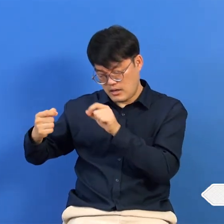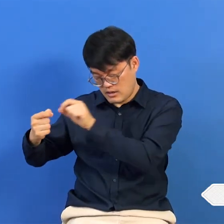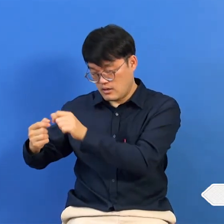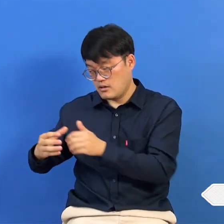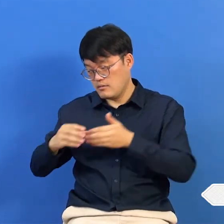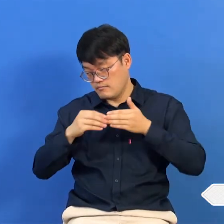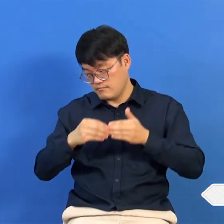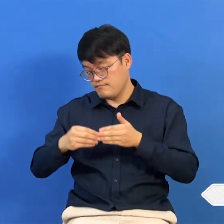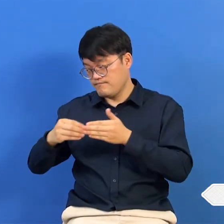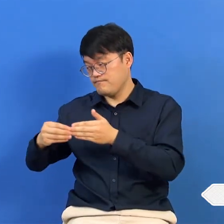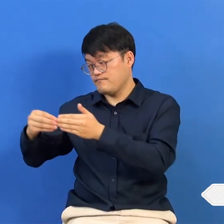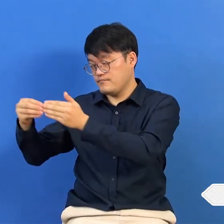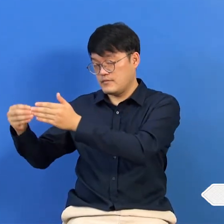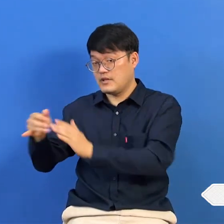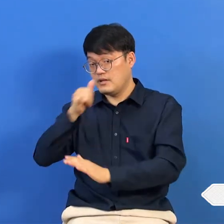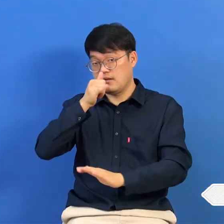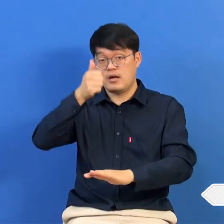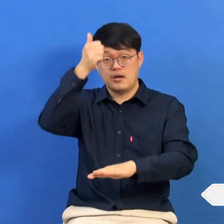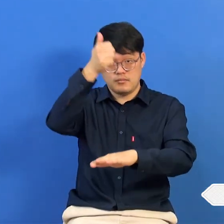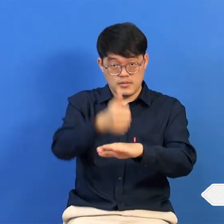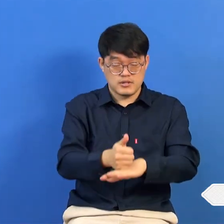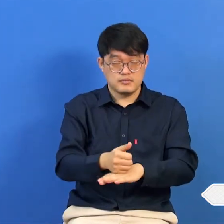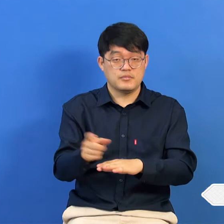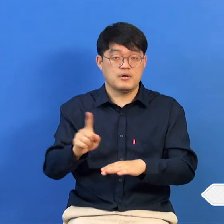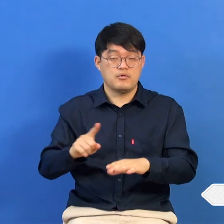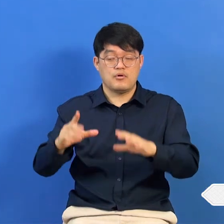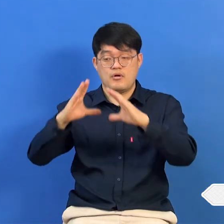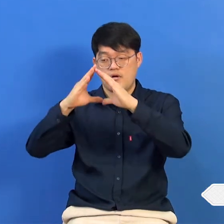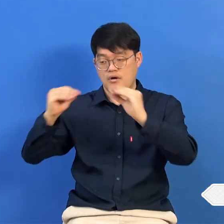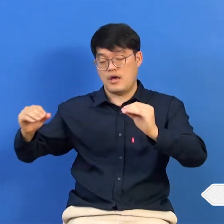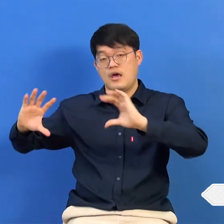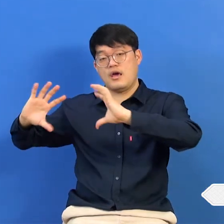사실입니다. 그래서 마침내 애굽의 총리 대신이 되게 했습니다.